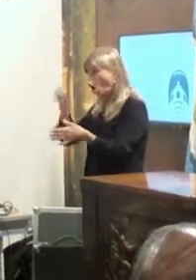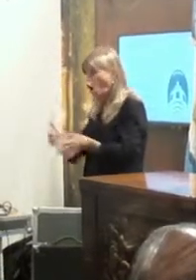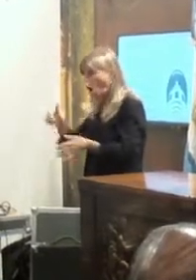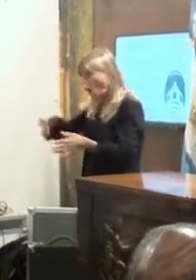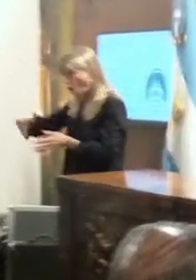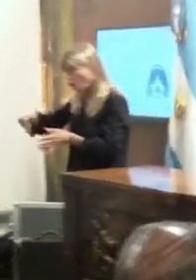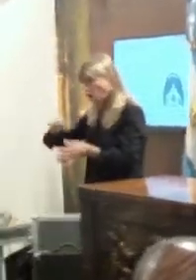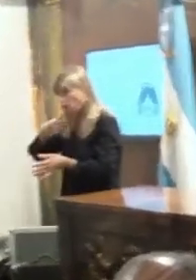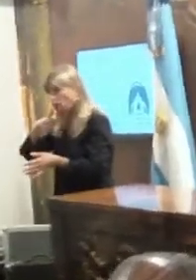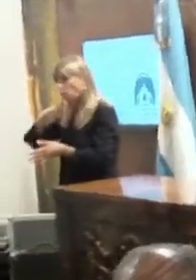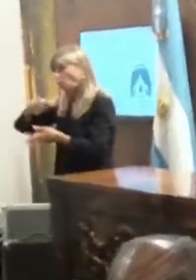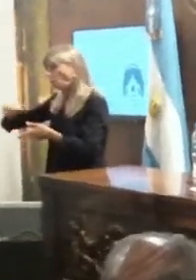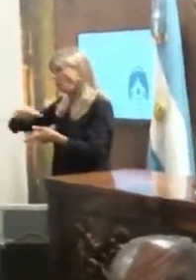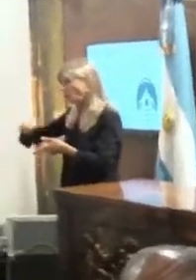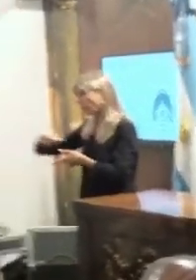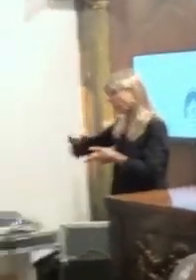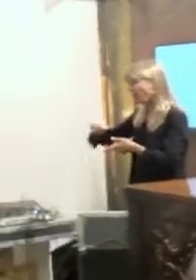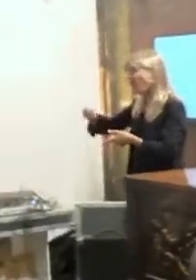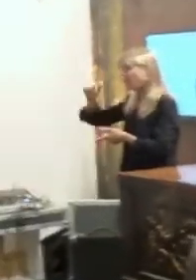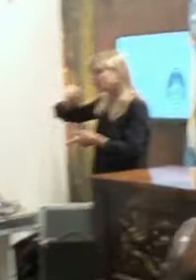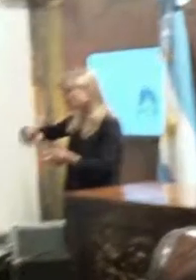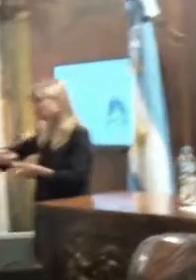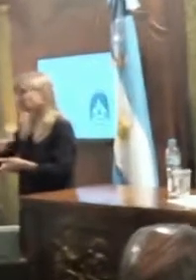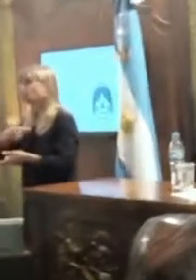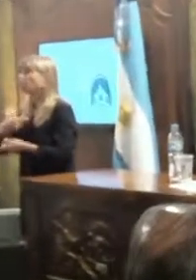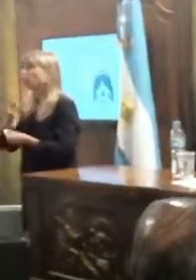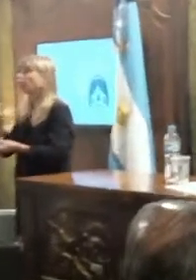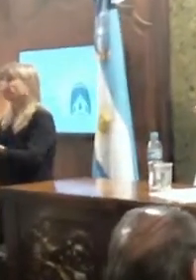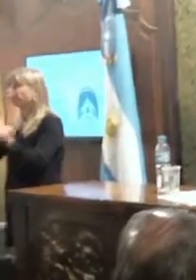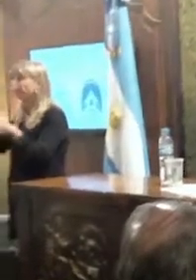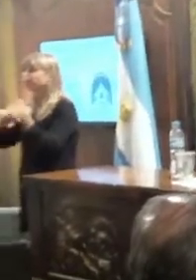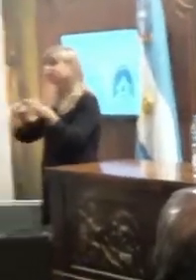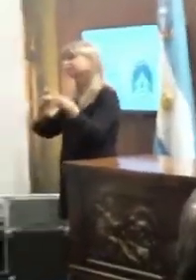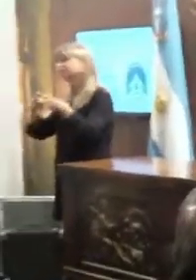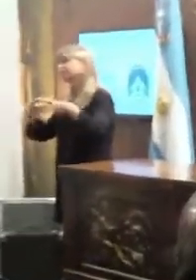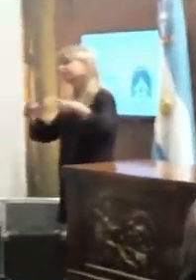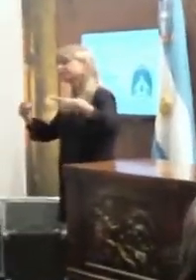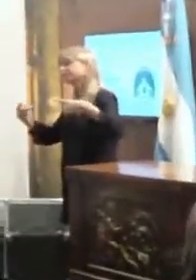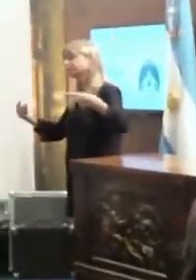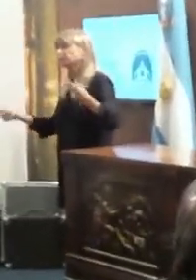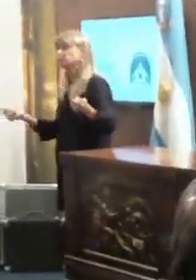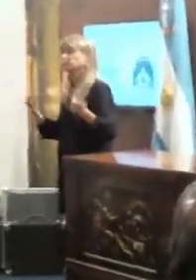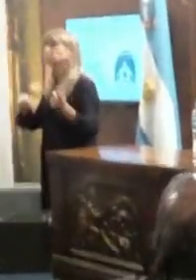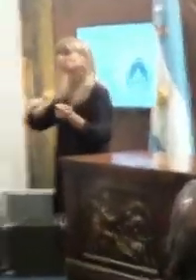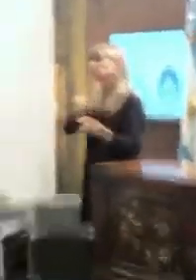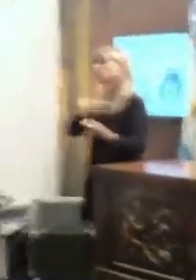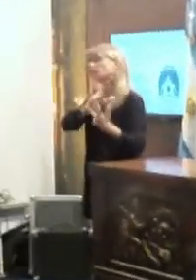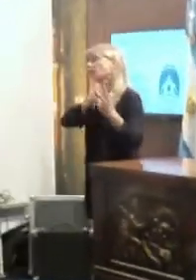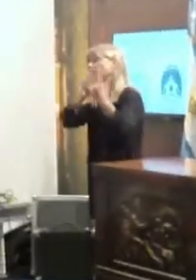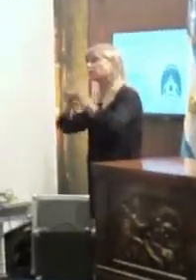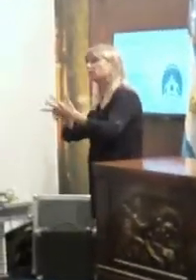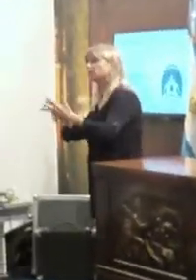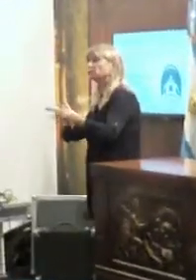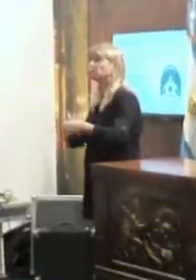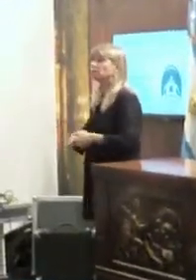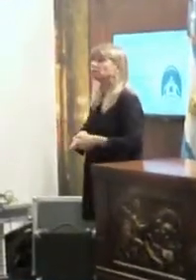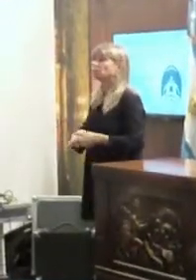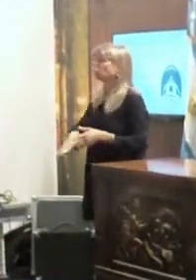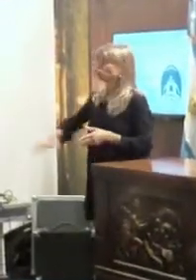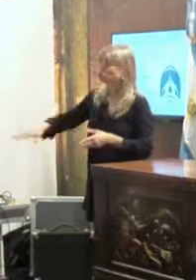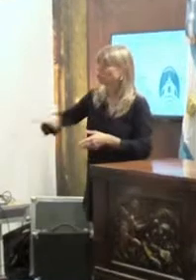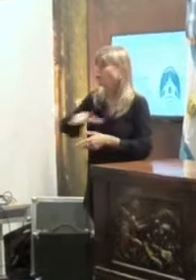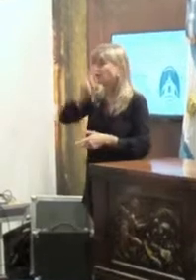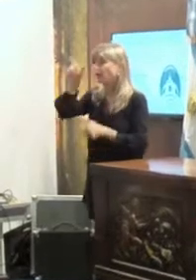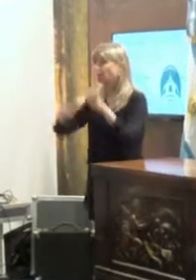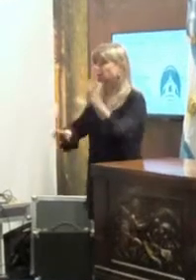son jubilados, pero también tienen trámites súper engorrosos. Lo que nosotros decimos es, todas las